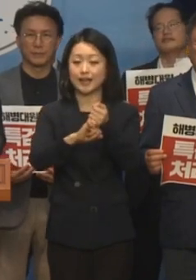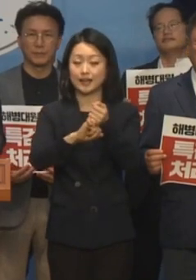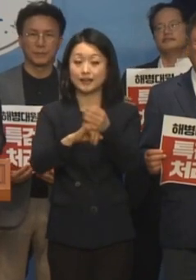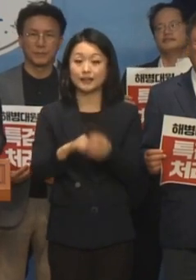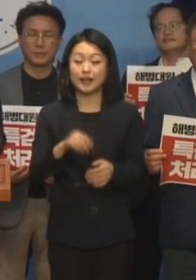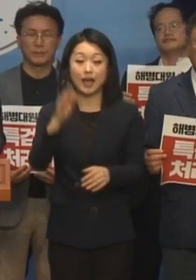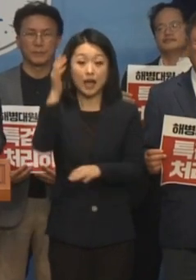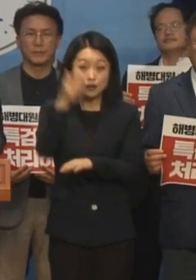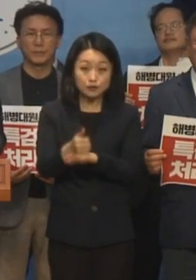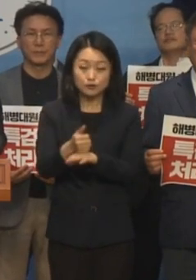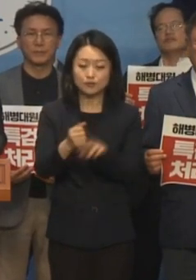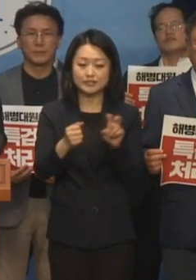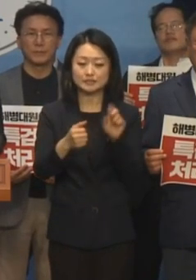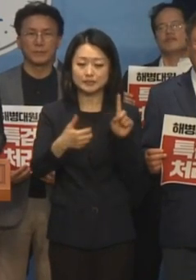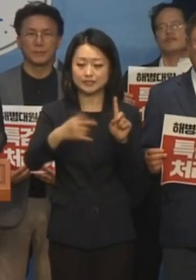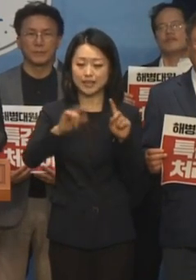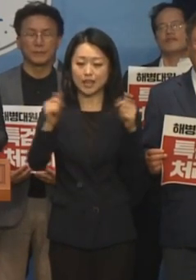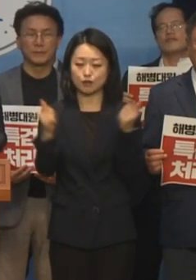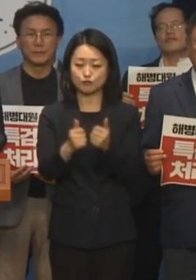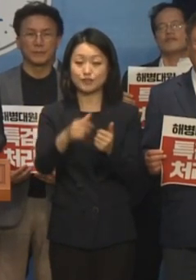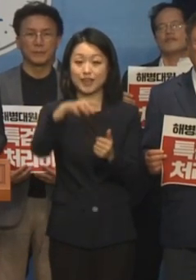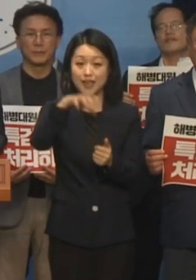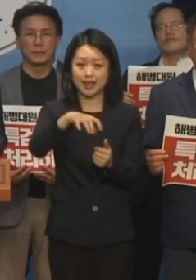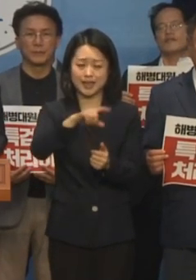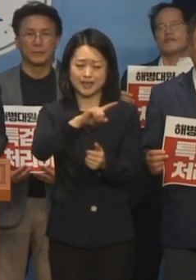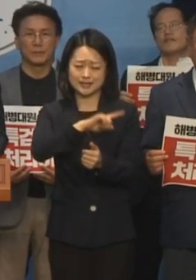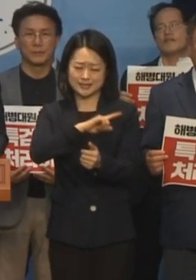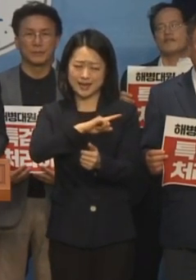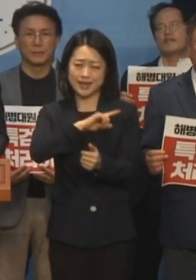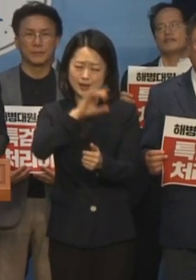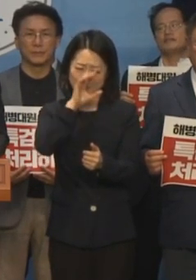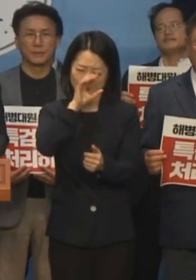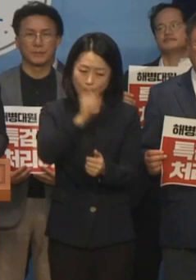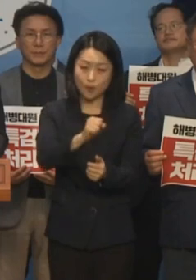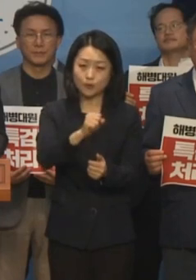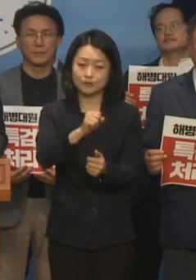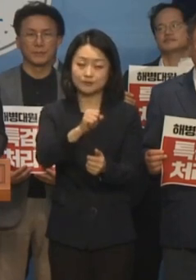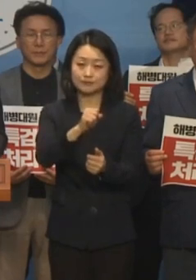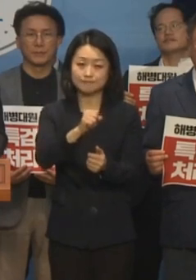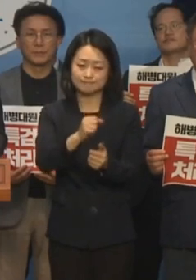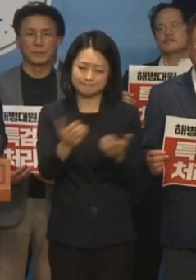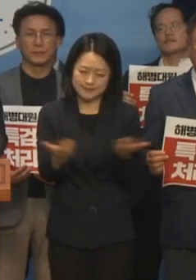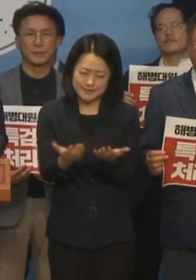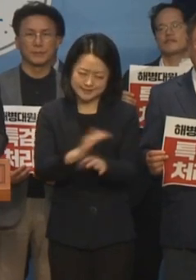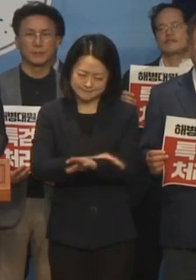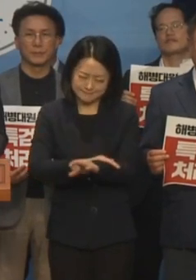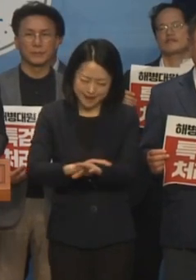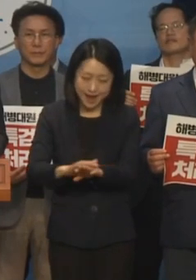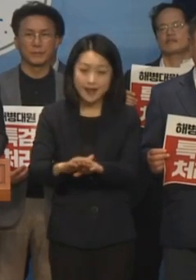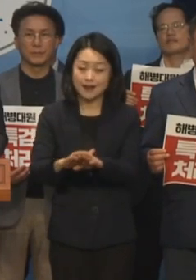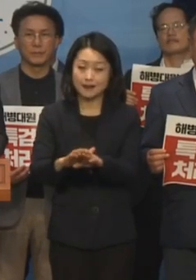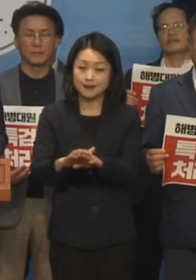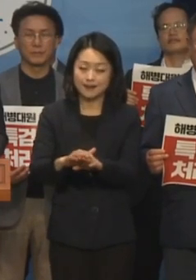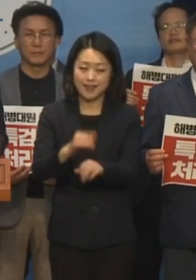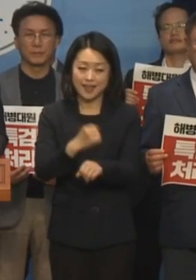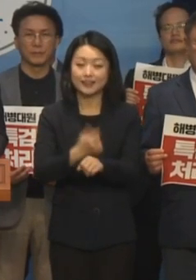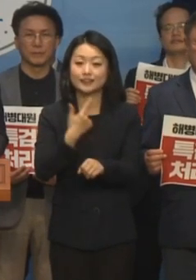훗날 21대 국회의 전성기였다고 말할 수 있을 정도로